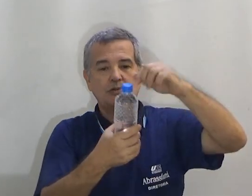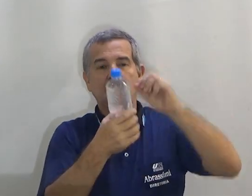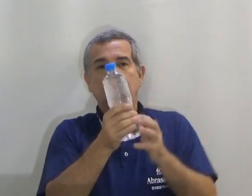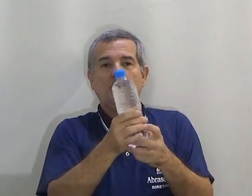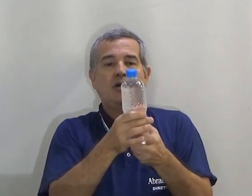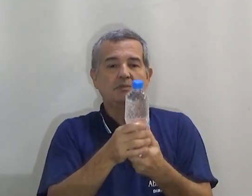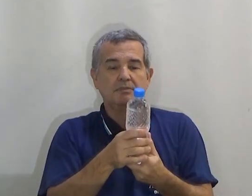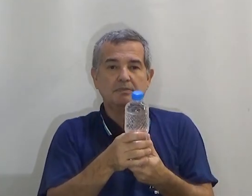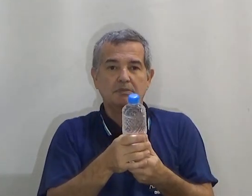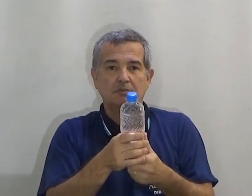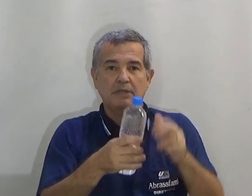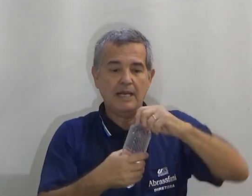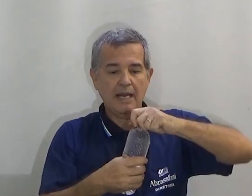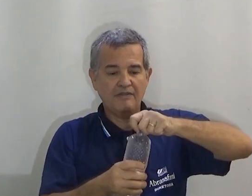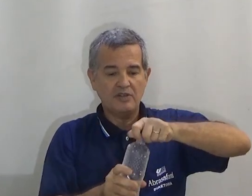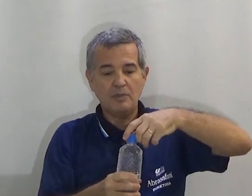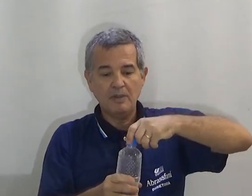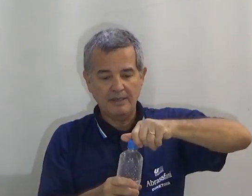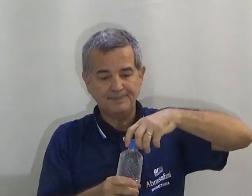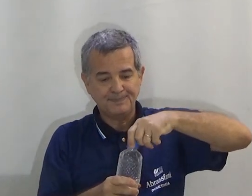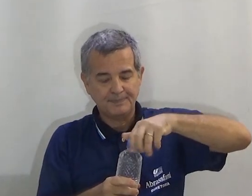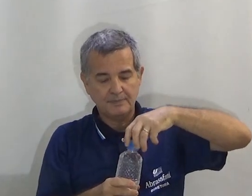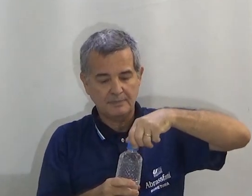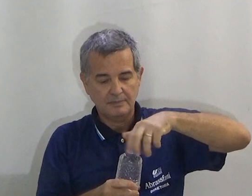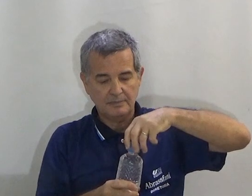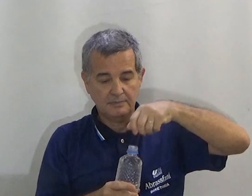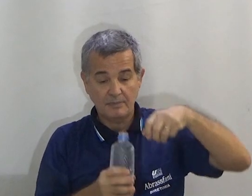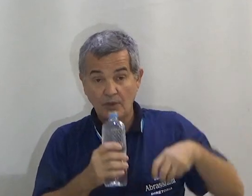Pronto. Olha. A garrafa de bebê.